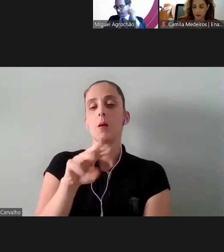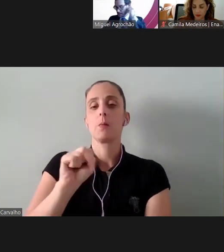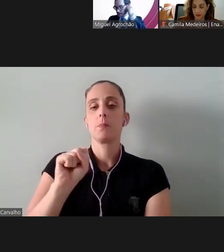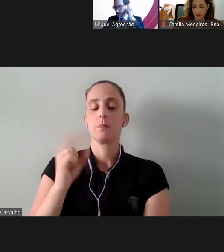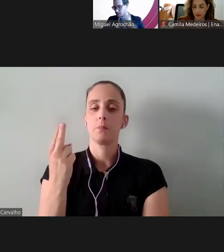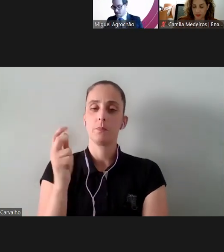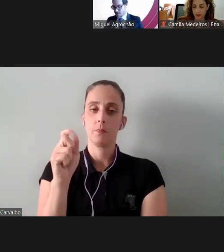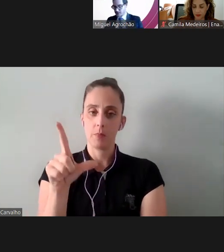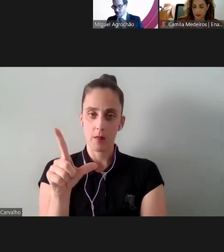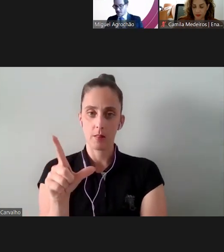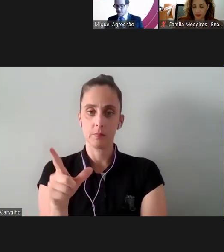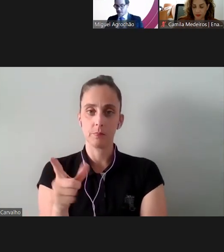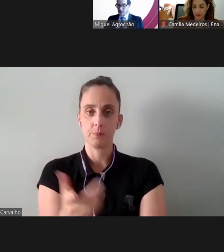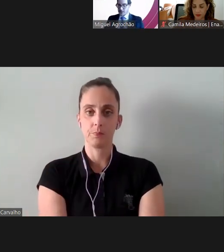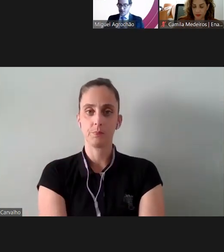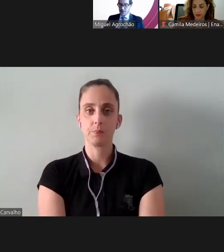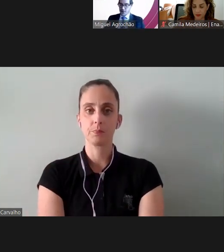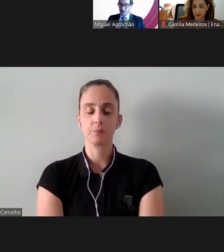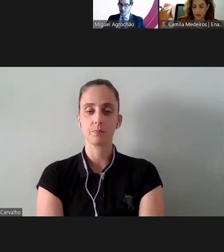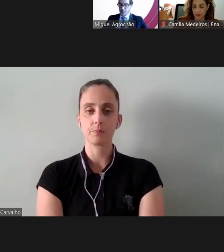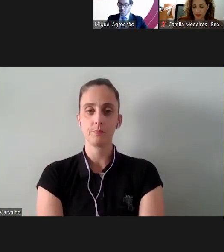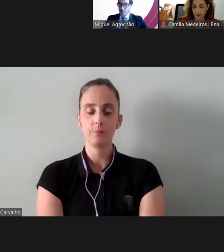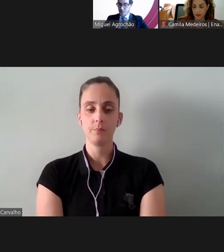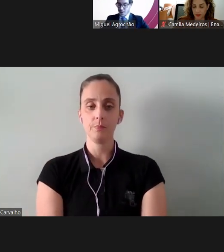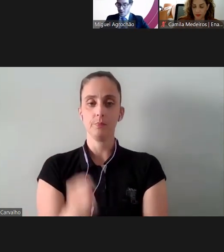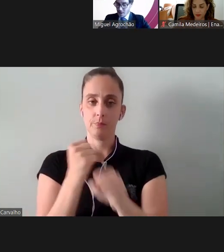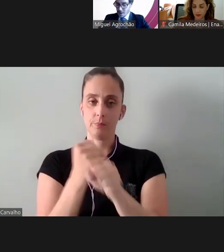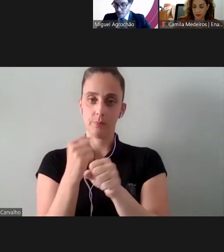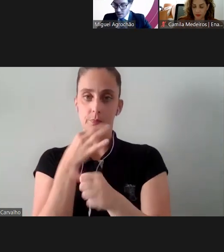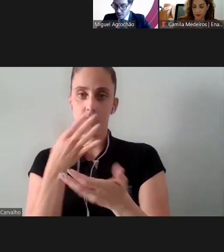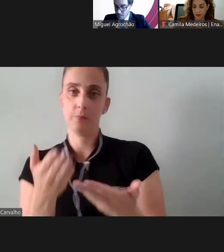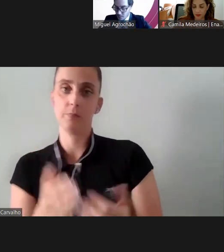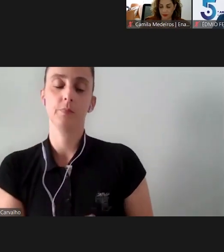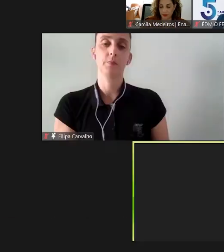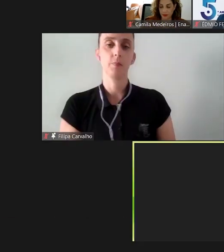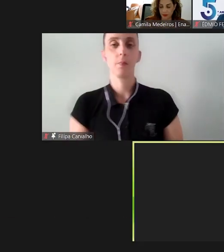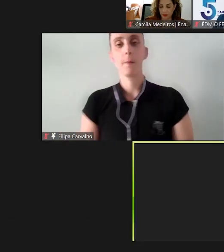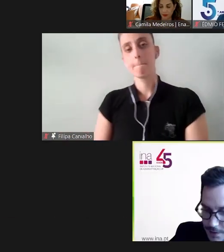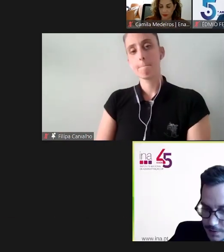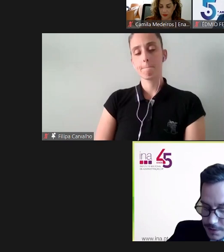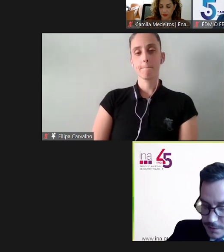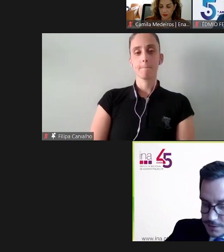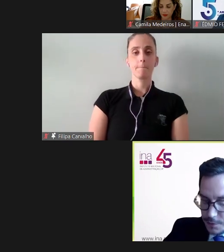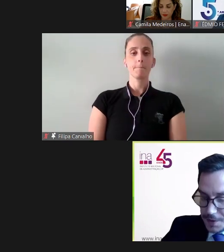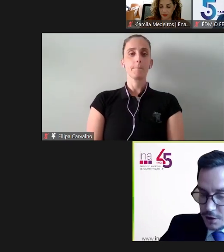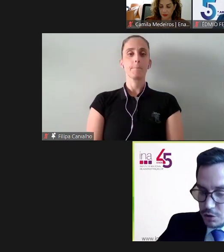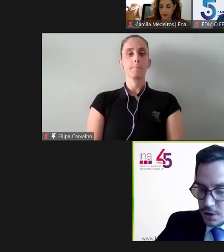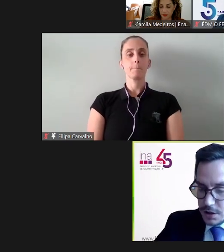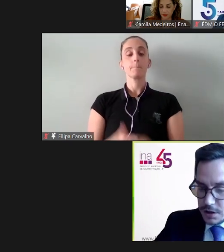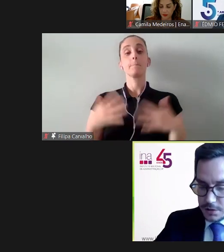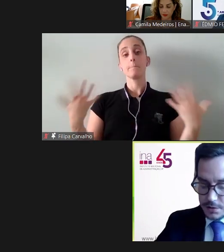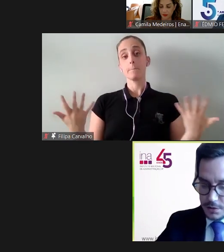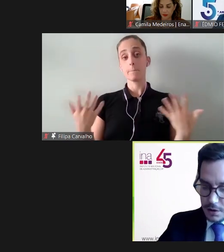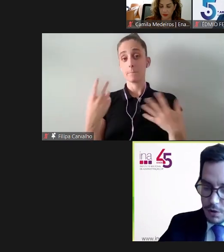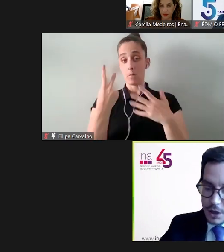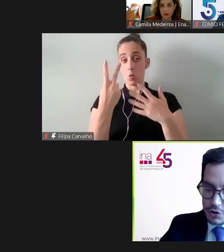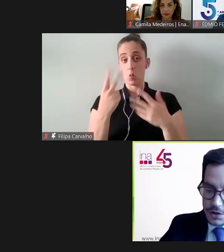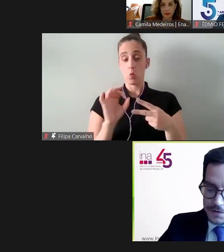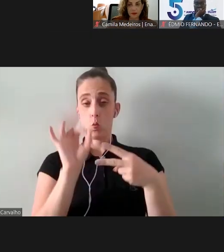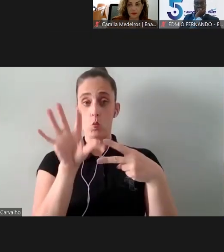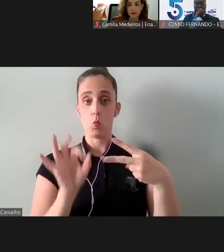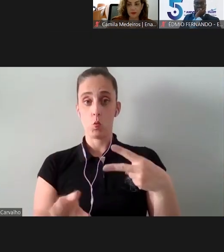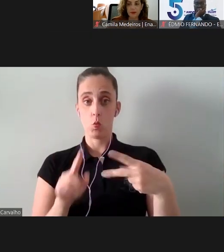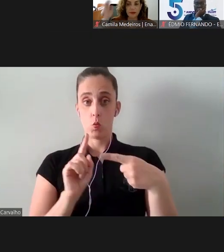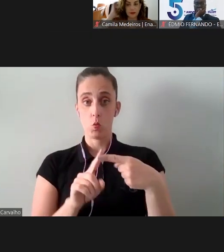Agrechão. Passo-lhe a palavra também agora. Bom, vão-me permitir duas notas. Quanto